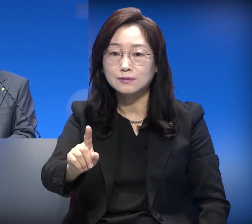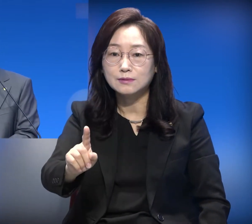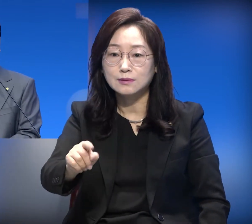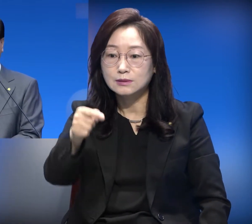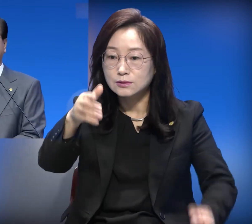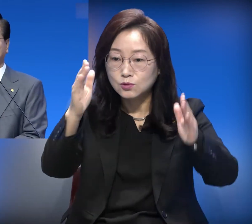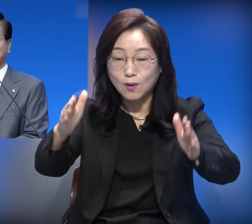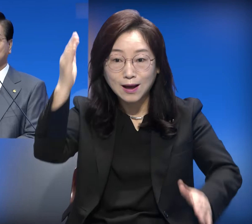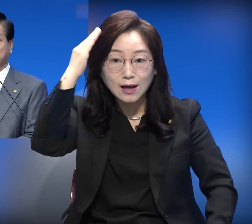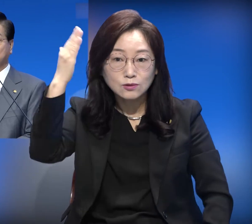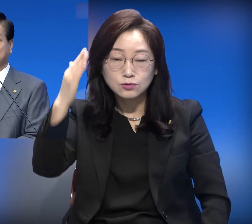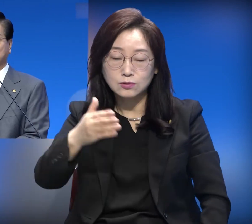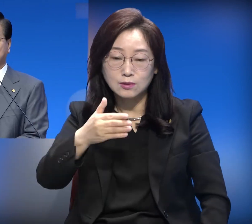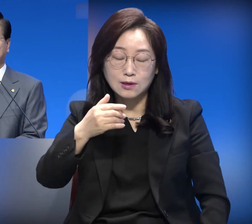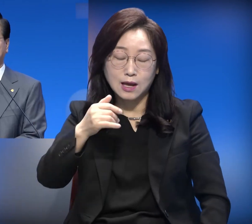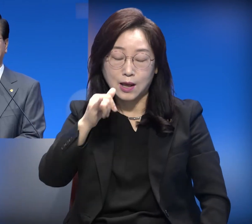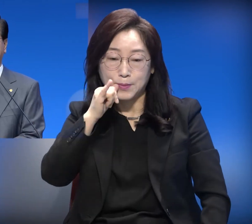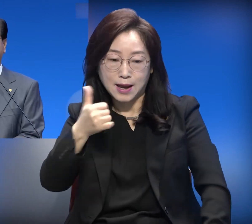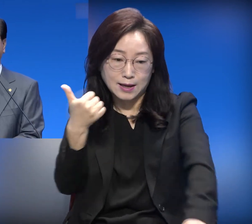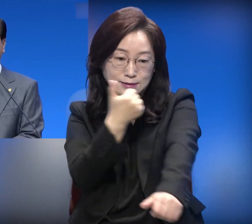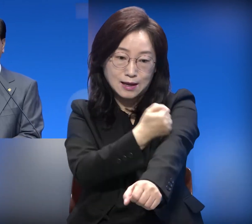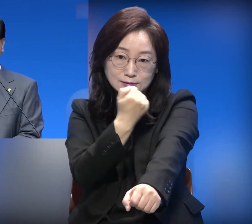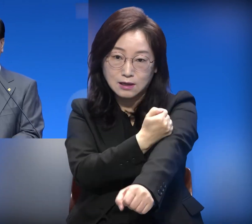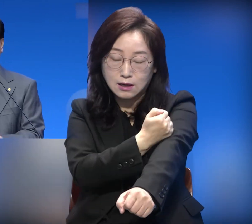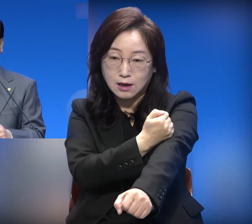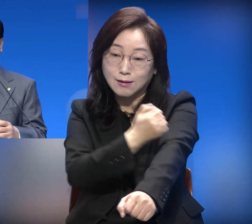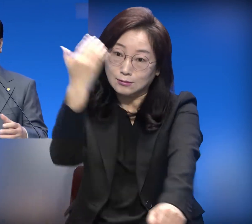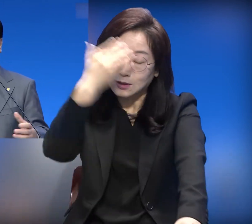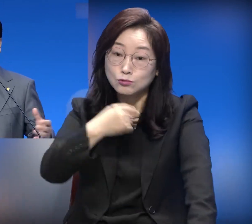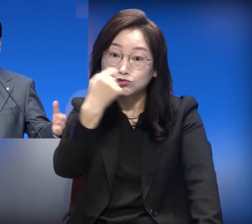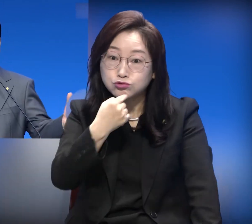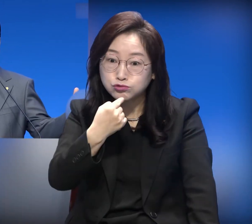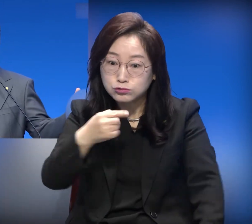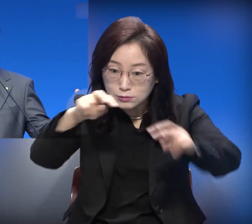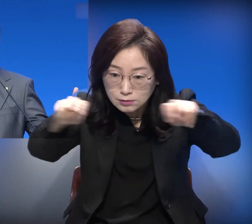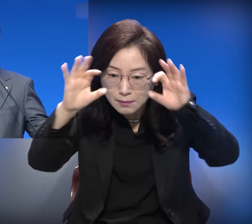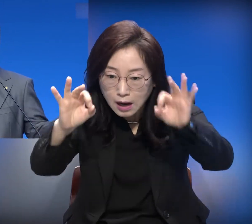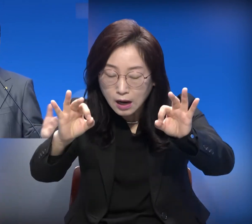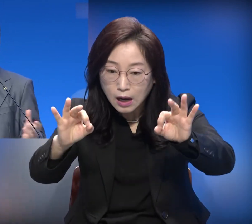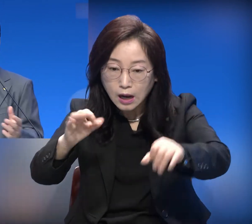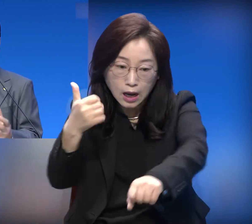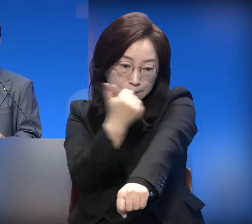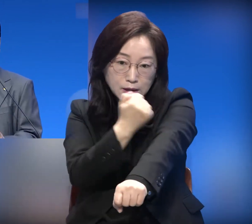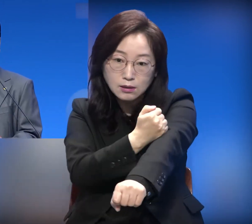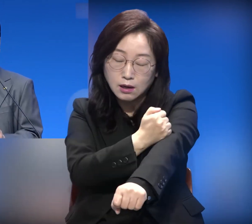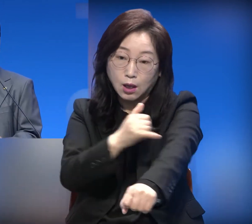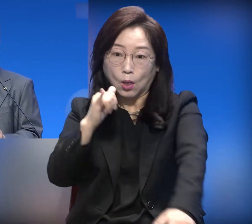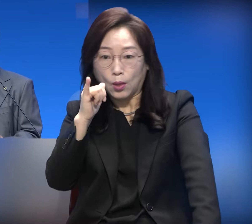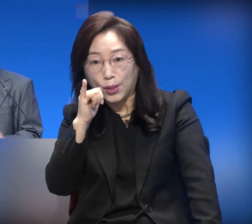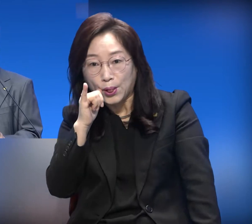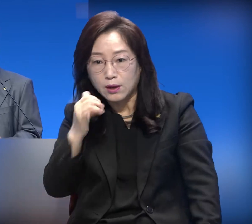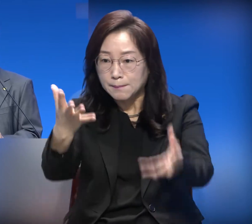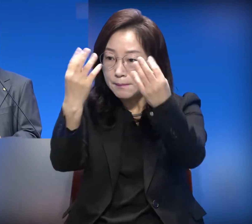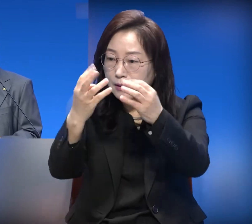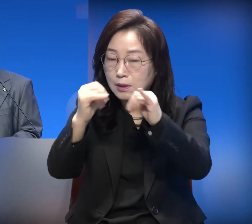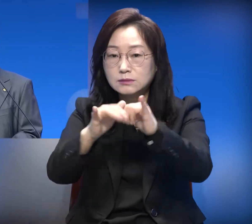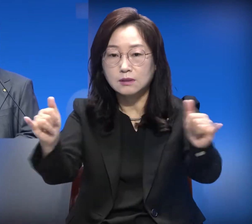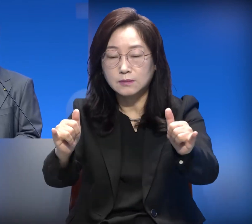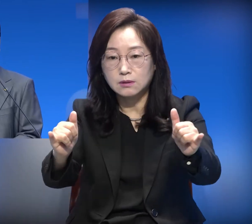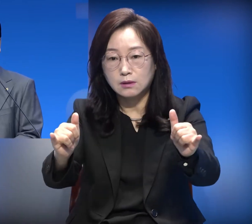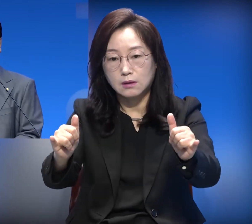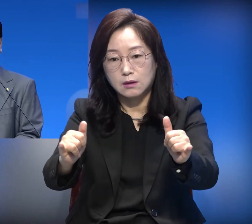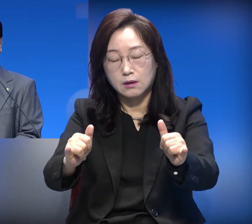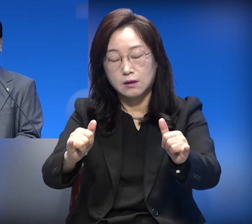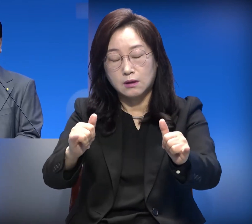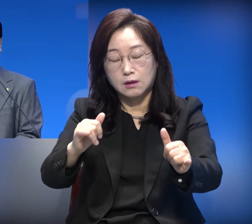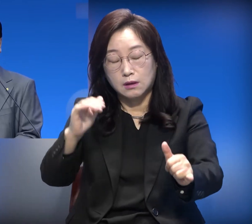우리 대한민국이 마약 청정국가라고 했는데 얼마나 마약이 급속도로 퍼지는지, 마약 중독에 빠진 수많은 이들이 폐인이 돼가고